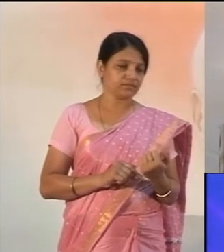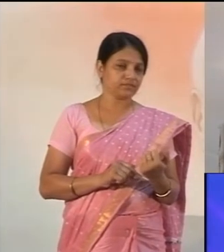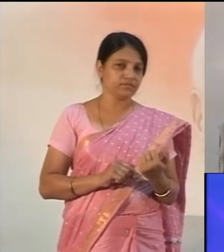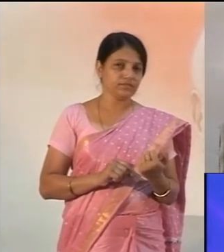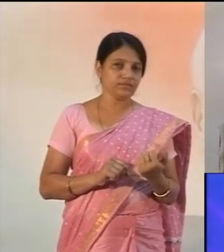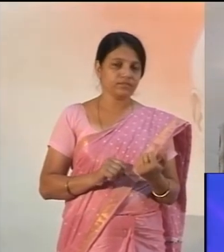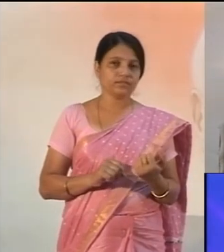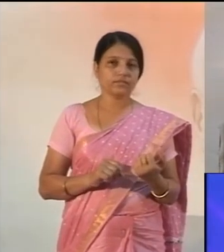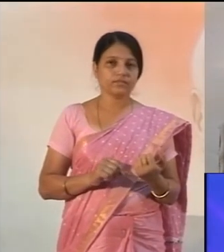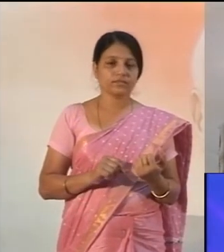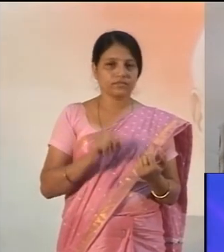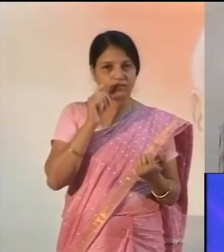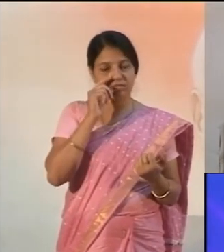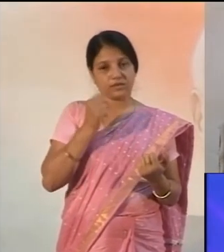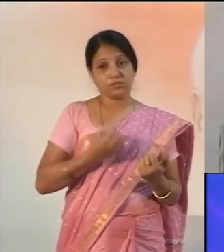बच्ची बहुत खुश हो गई।